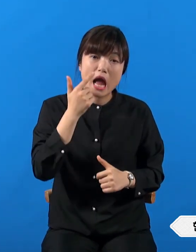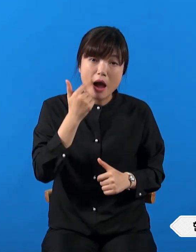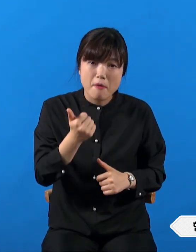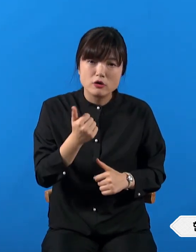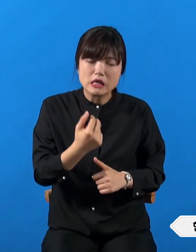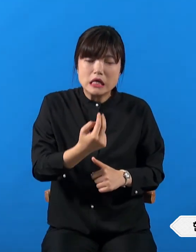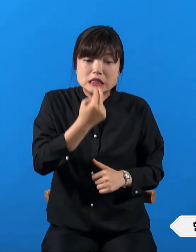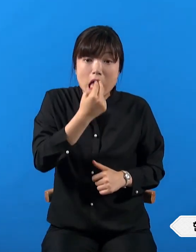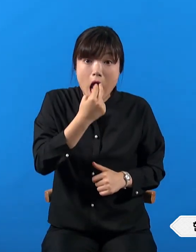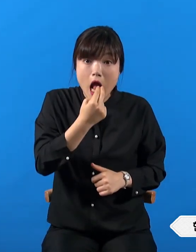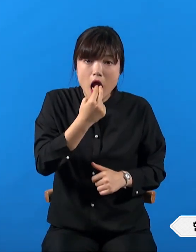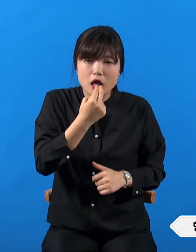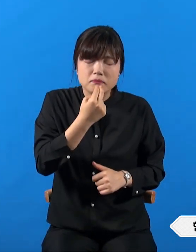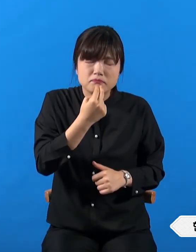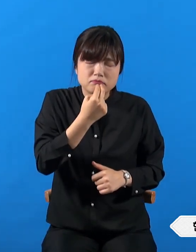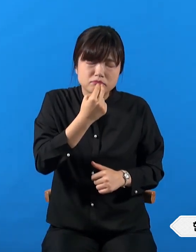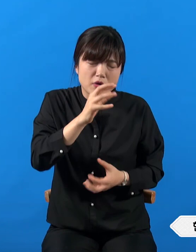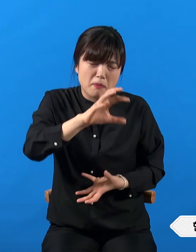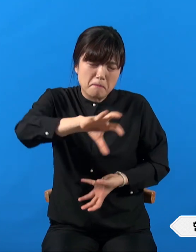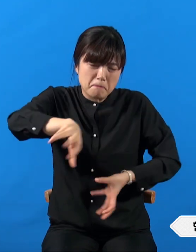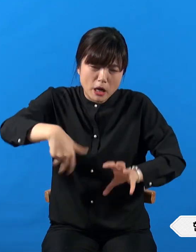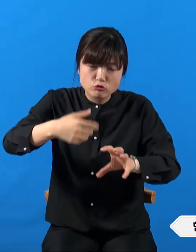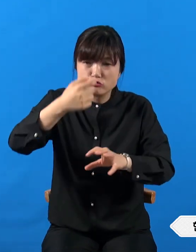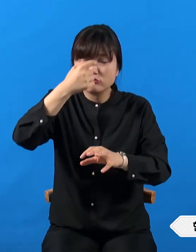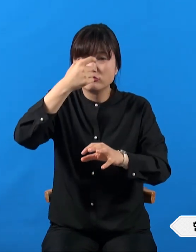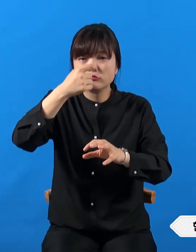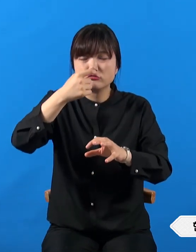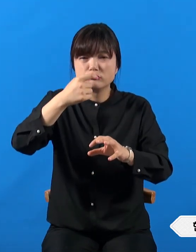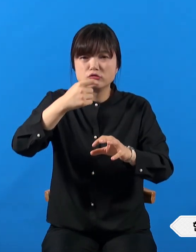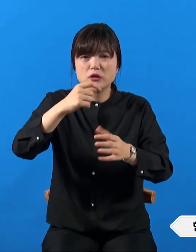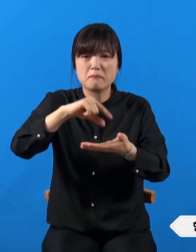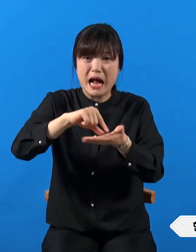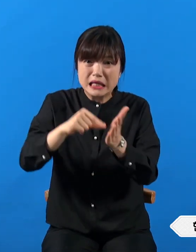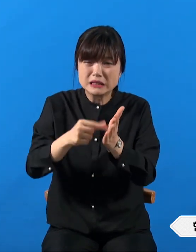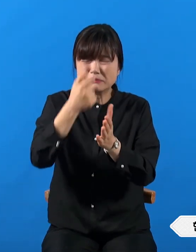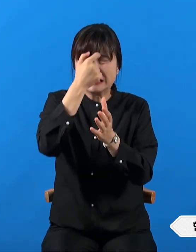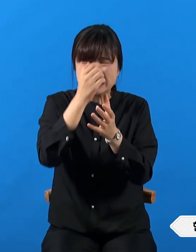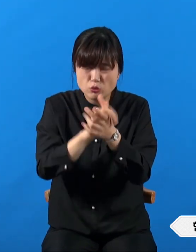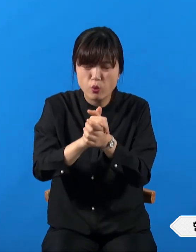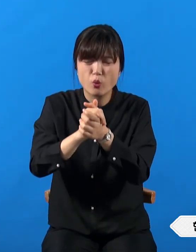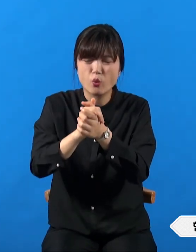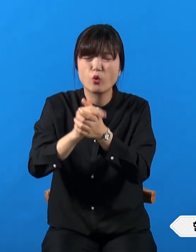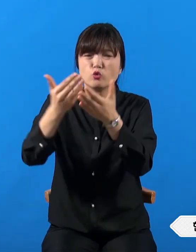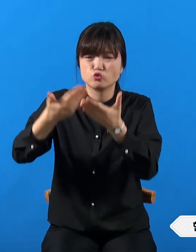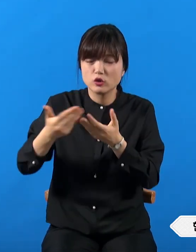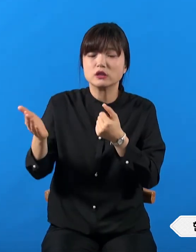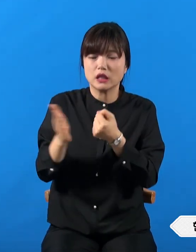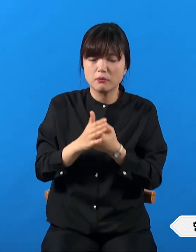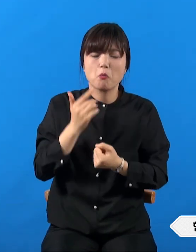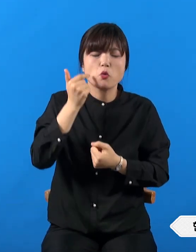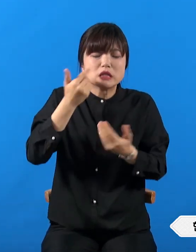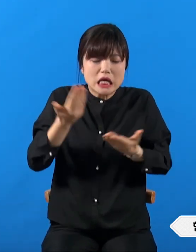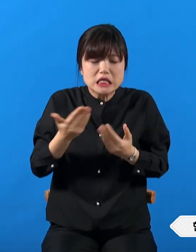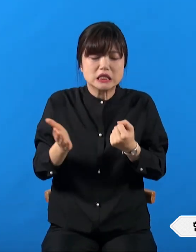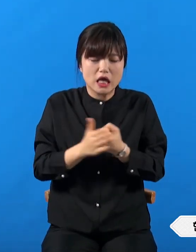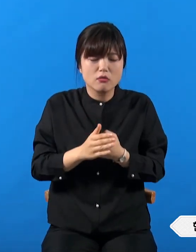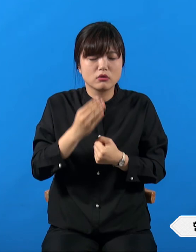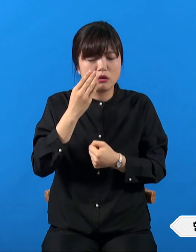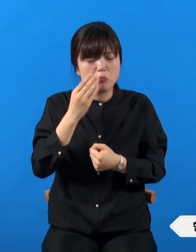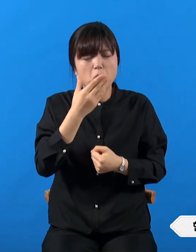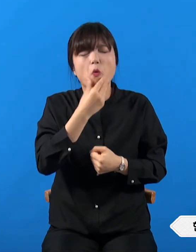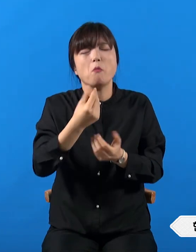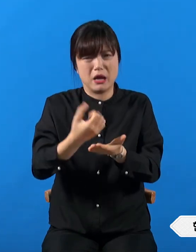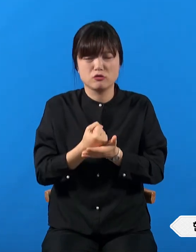아버지의 그 생명을 맞바꾼 기도 때문에 저가 오늘날 이렇게 목회에 복을 받는 것이지 저가